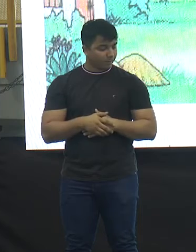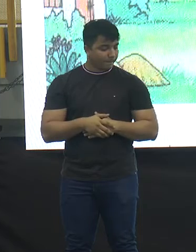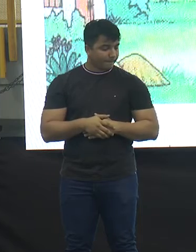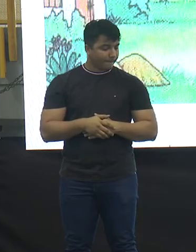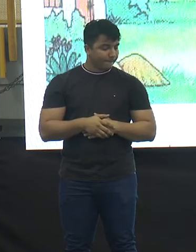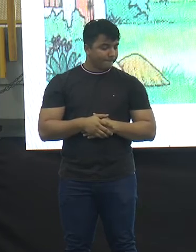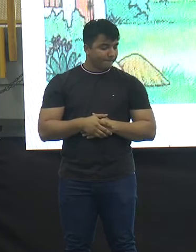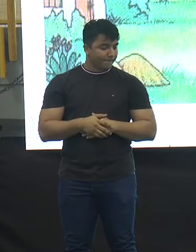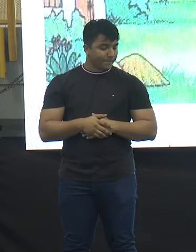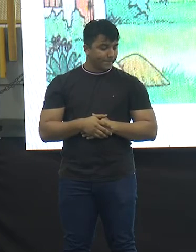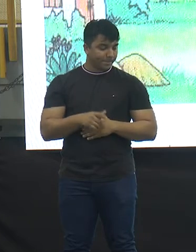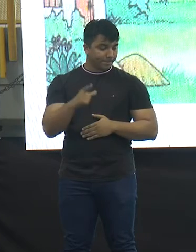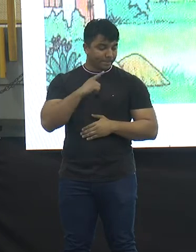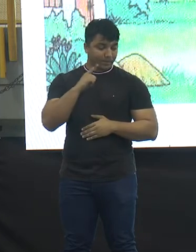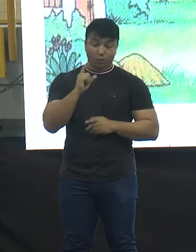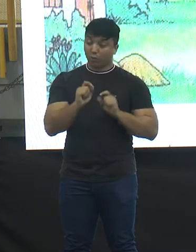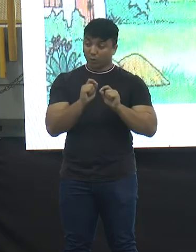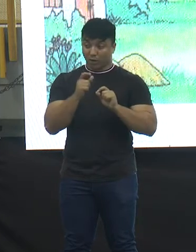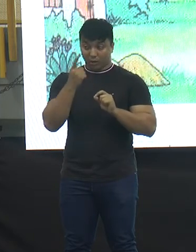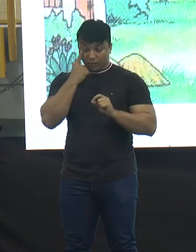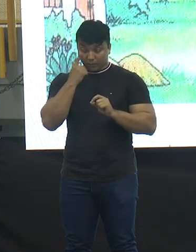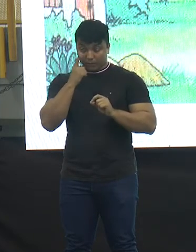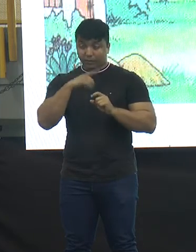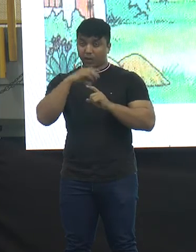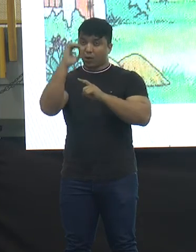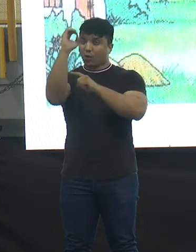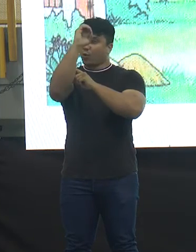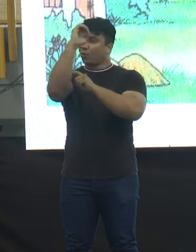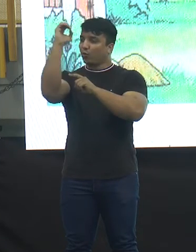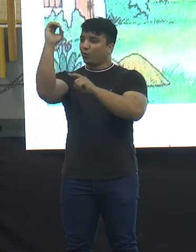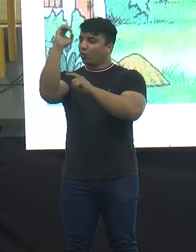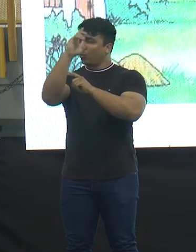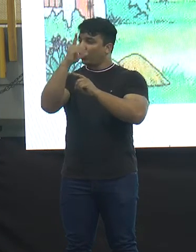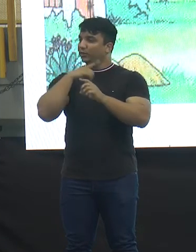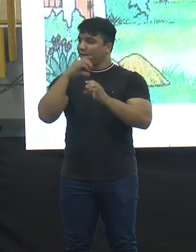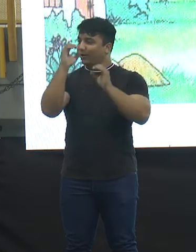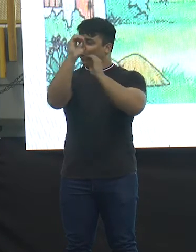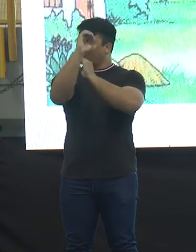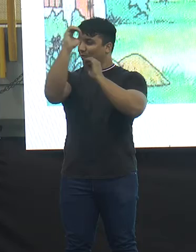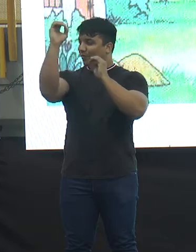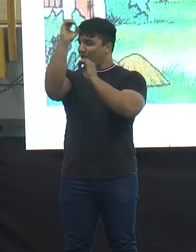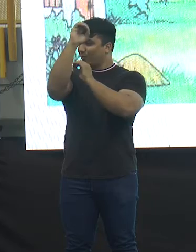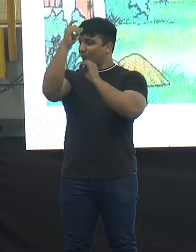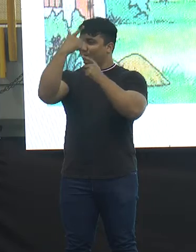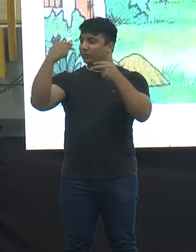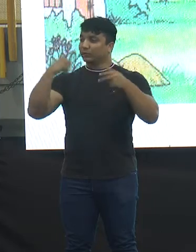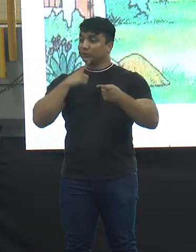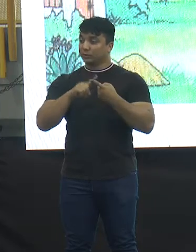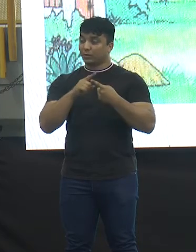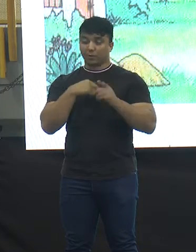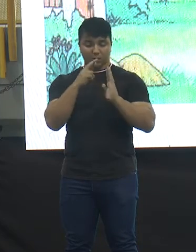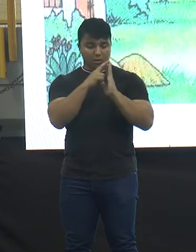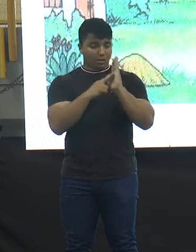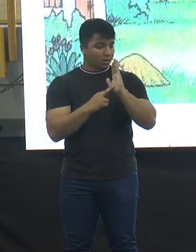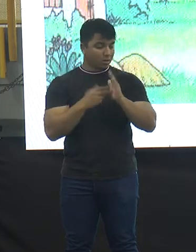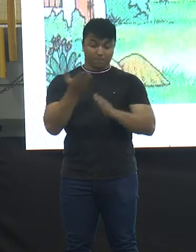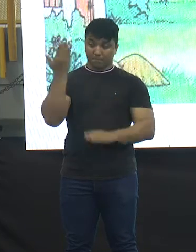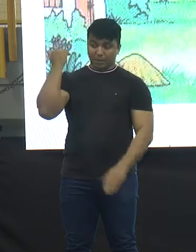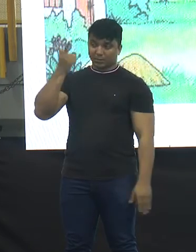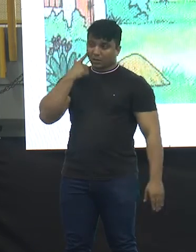gente fala do posicionamento astronômico, a gente, essa regrinha que a gente colocou no